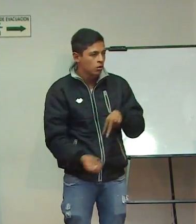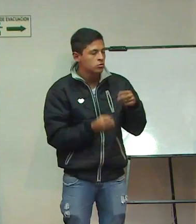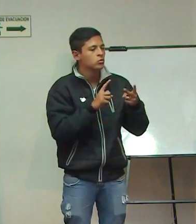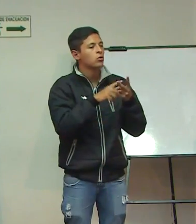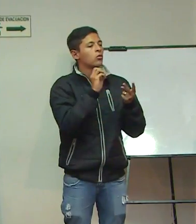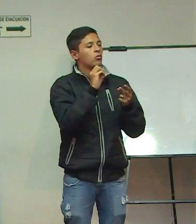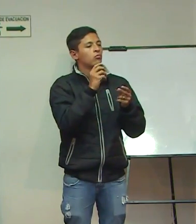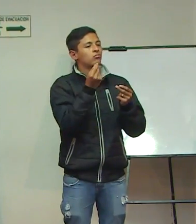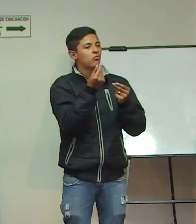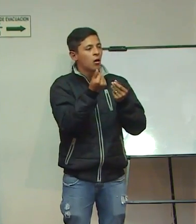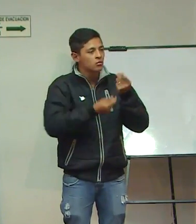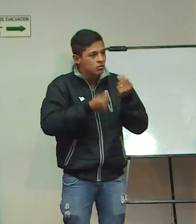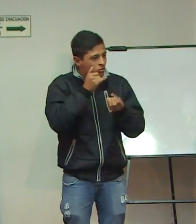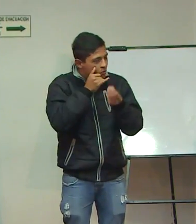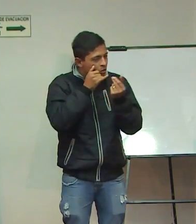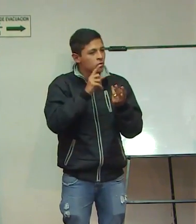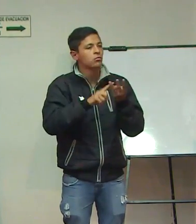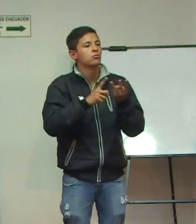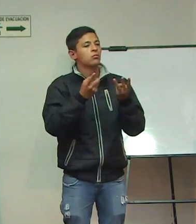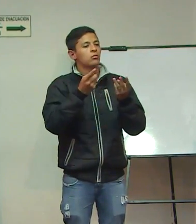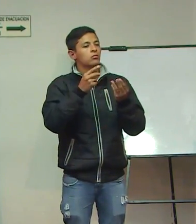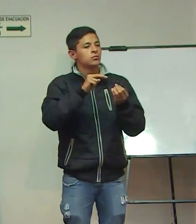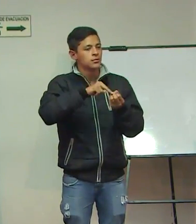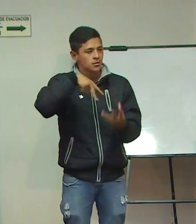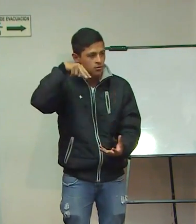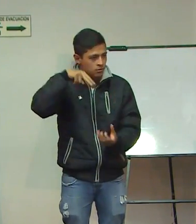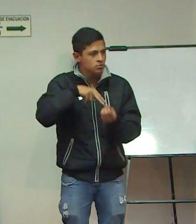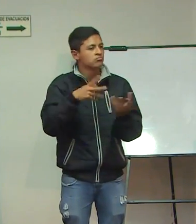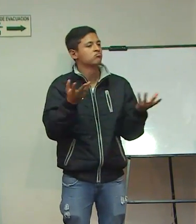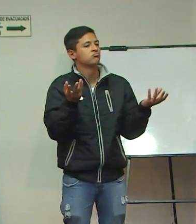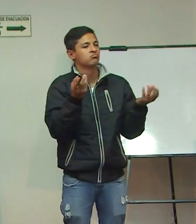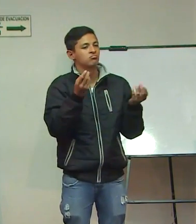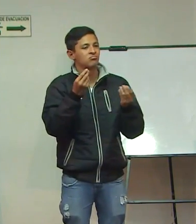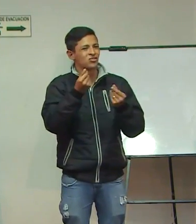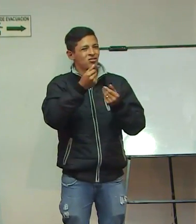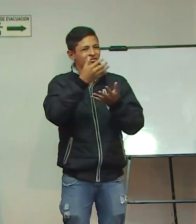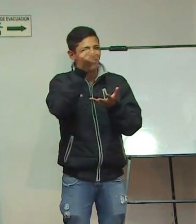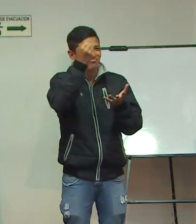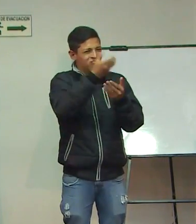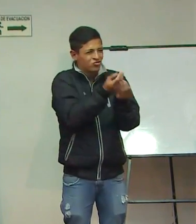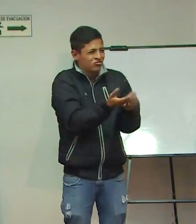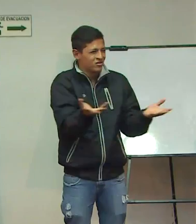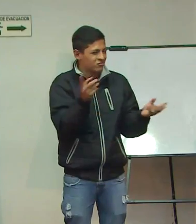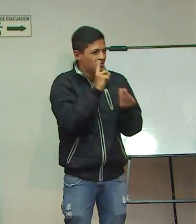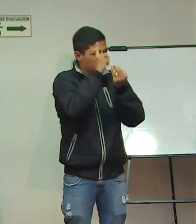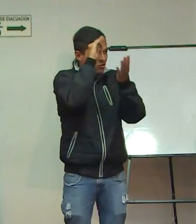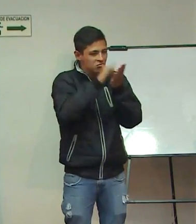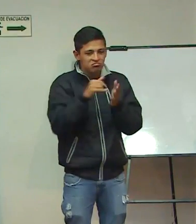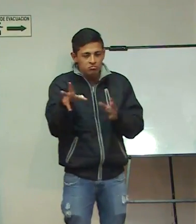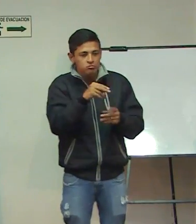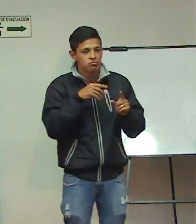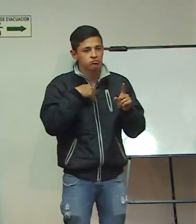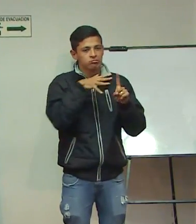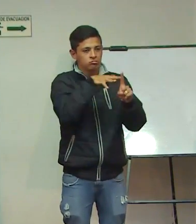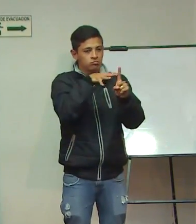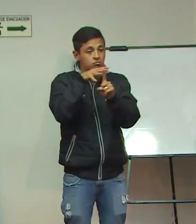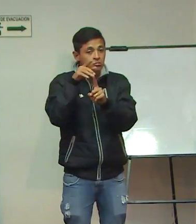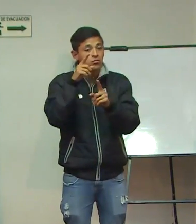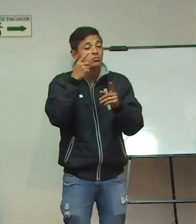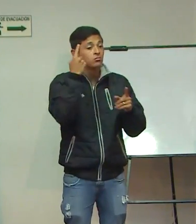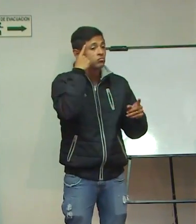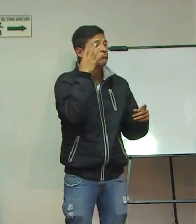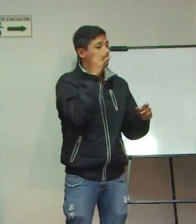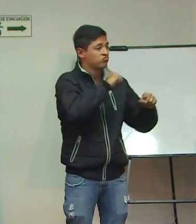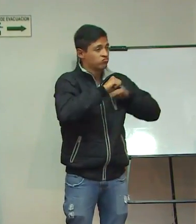hace alusión a las marchas en cuanto a educación, a presupuesto, al tema económico, las crisis políticas